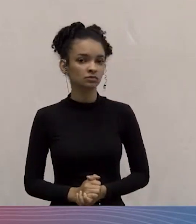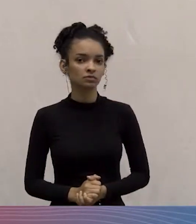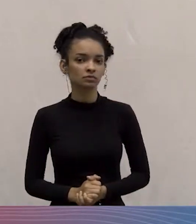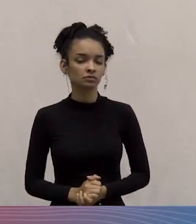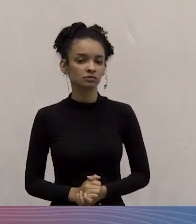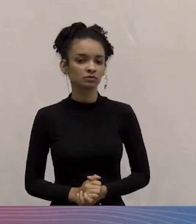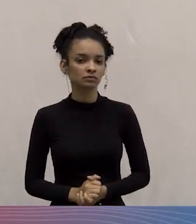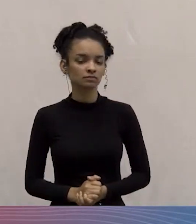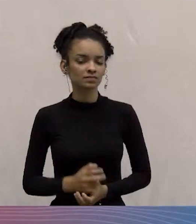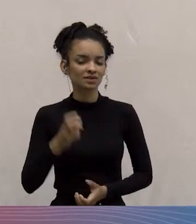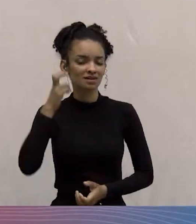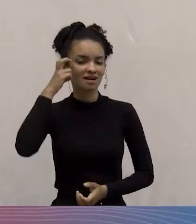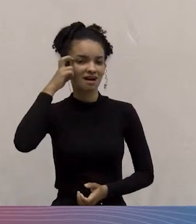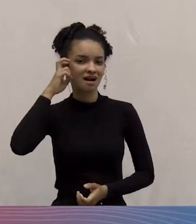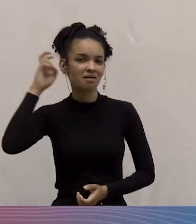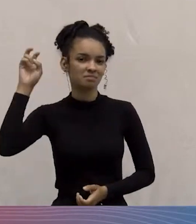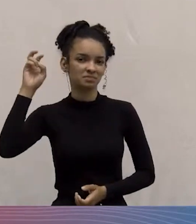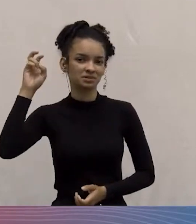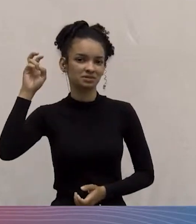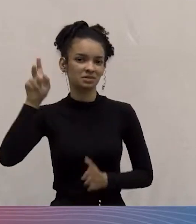A capacidade.